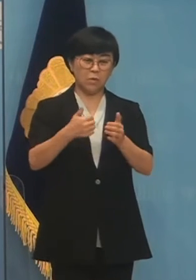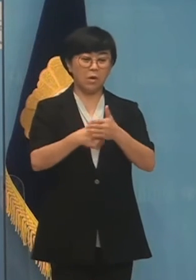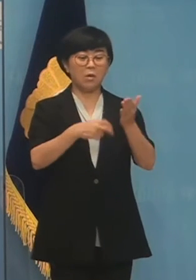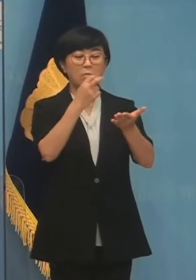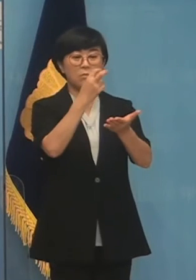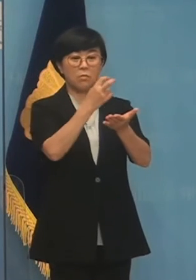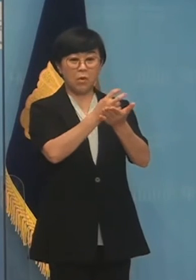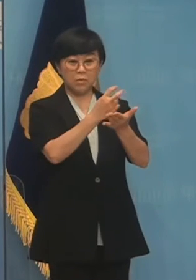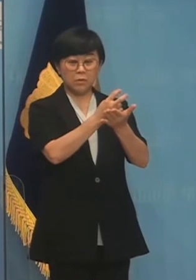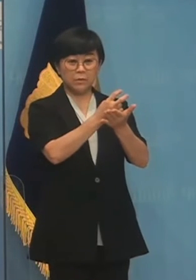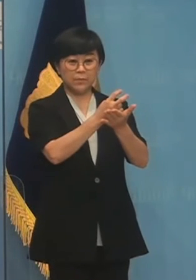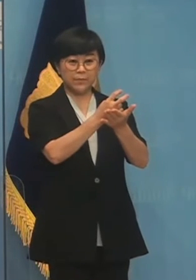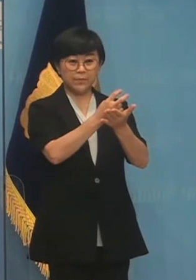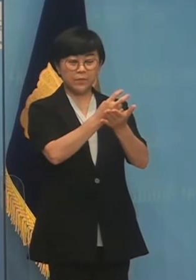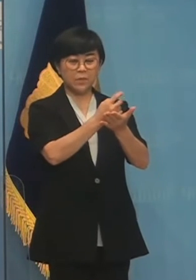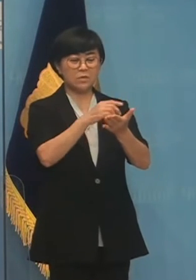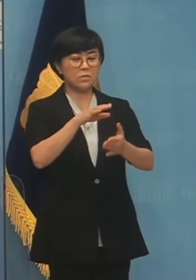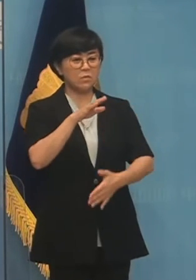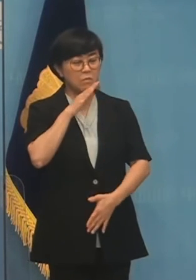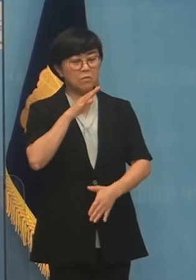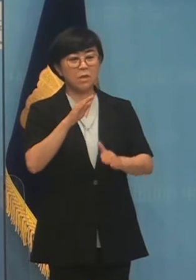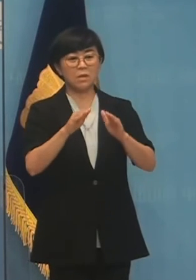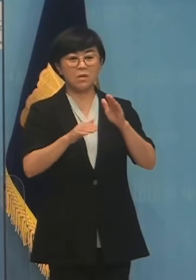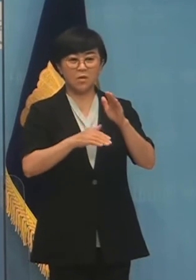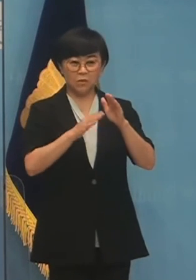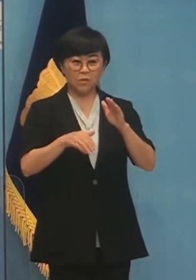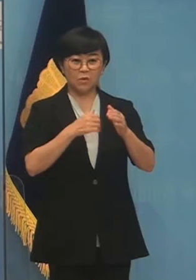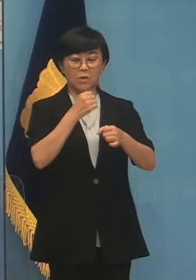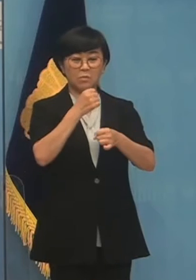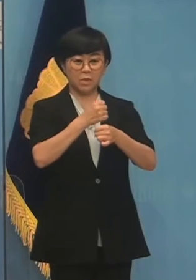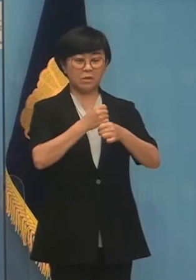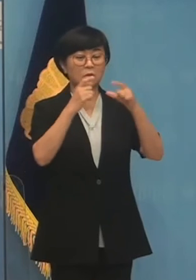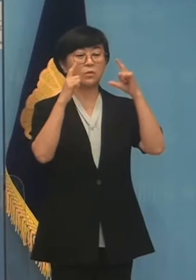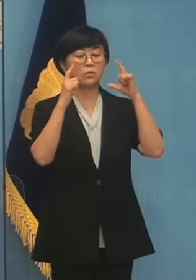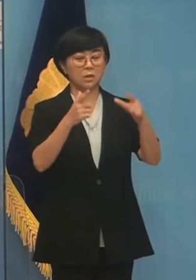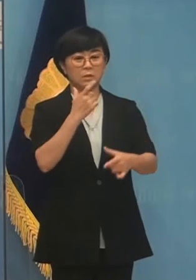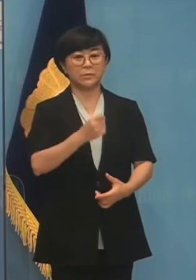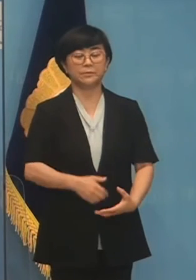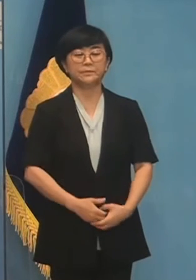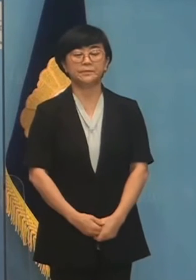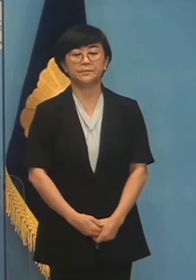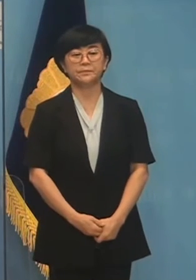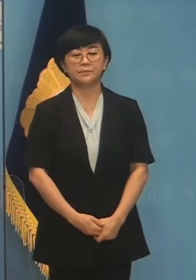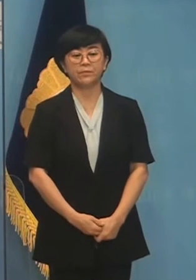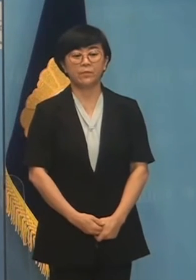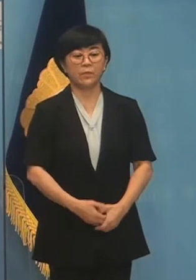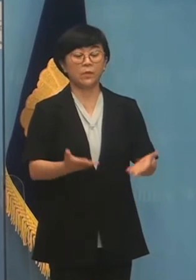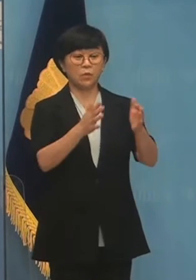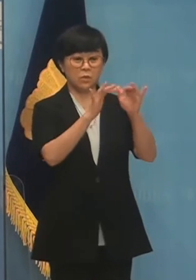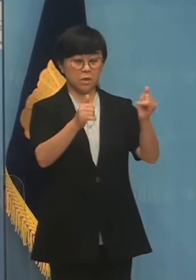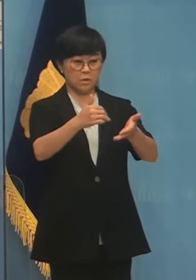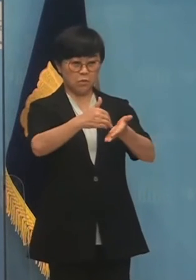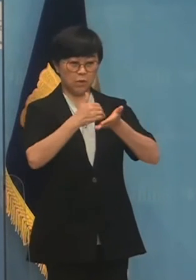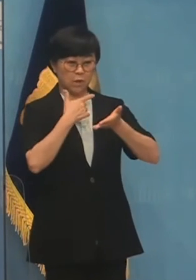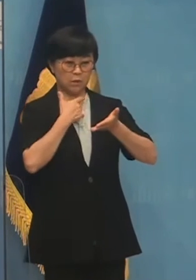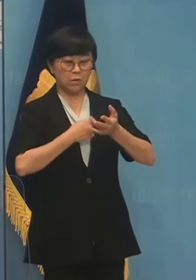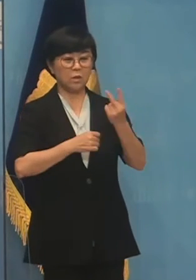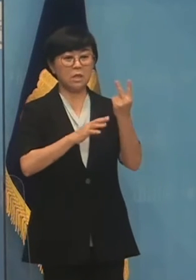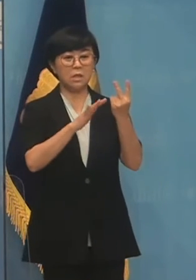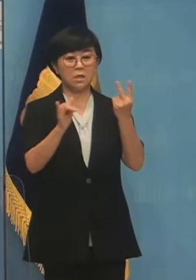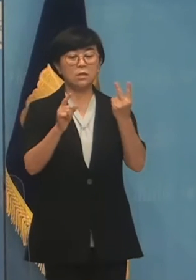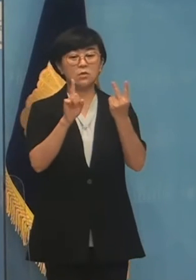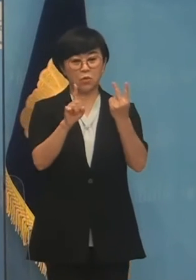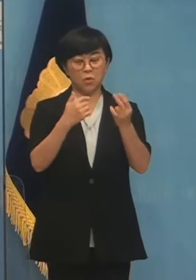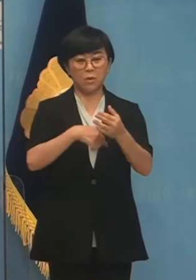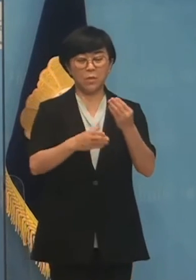법을 기어코 누더기로 만들겠다는 선언과 다르지 않았습니다. 노동자들이 요구해왔던 2인 1조